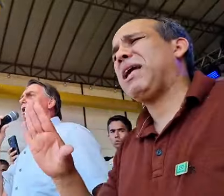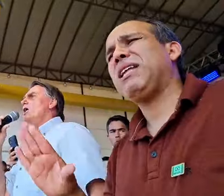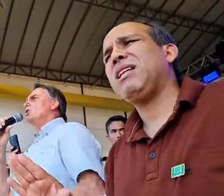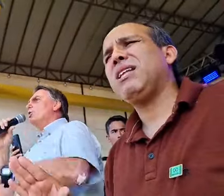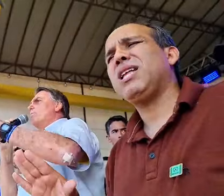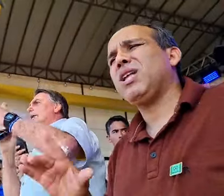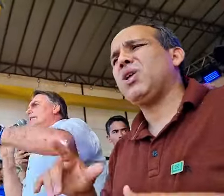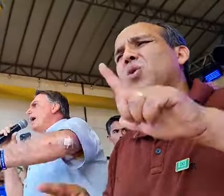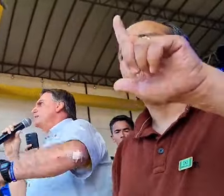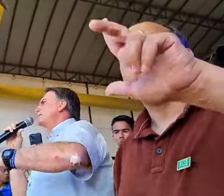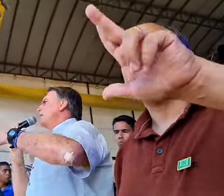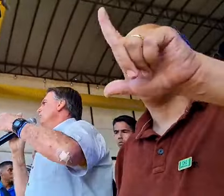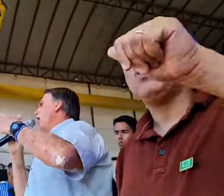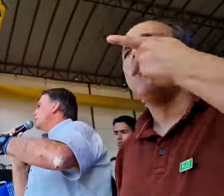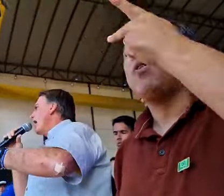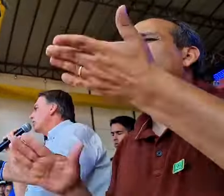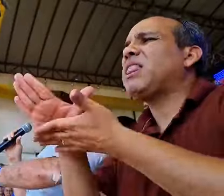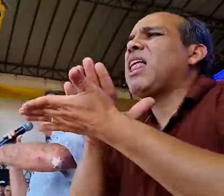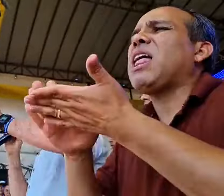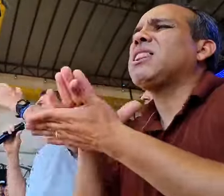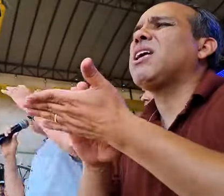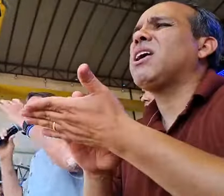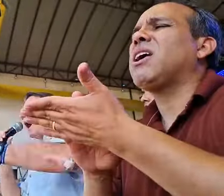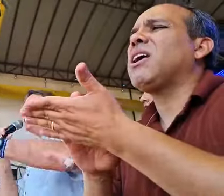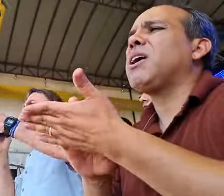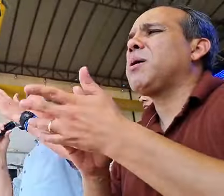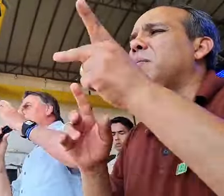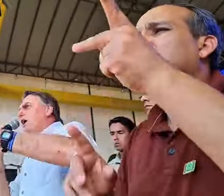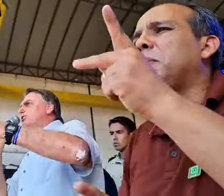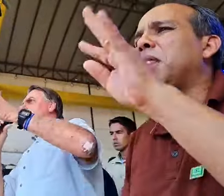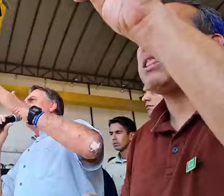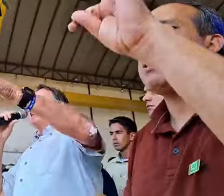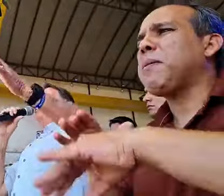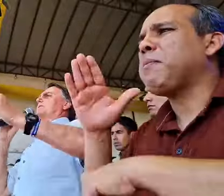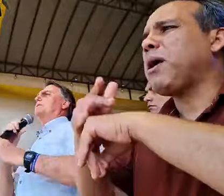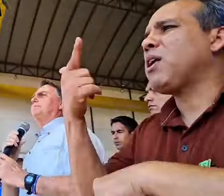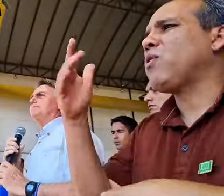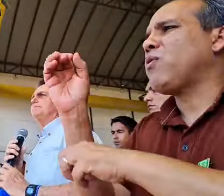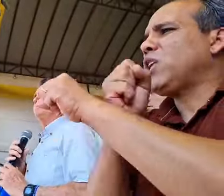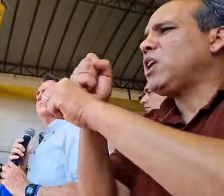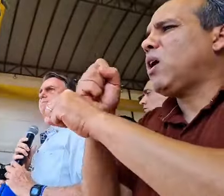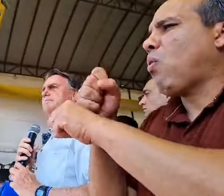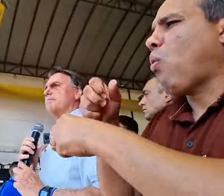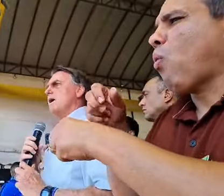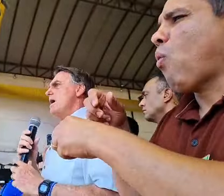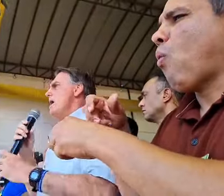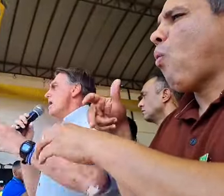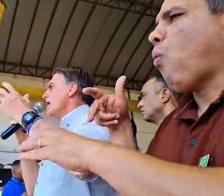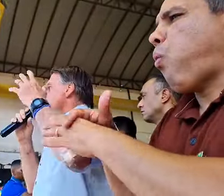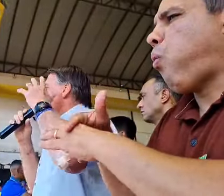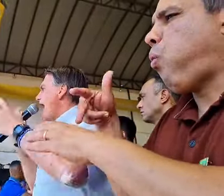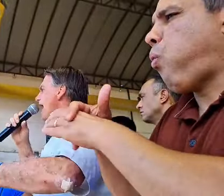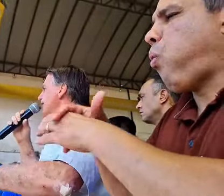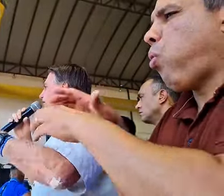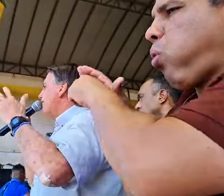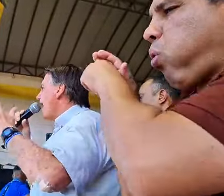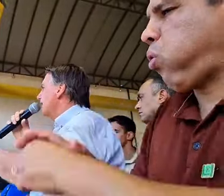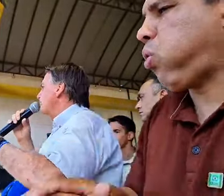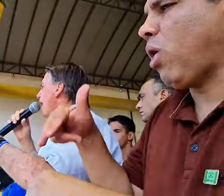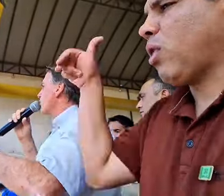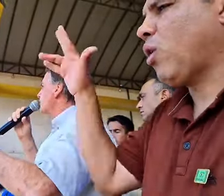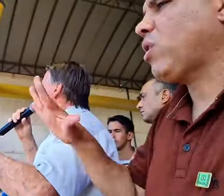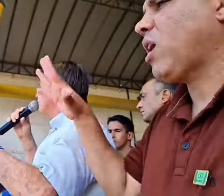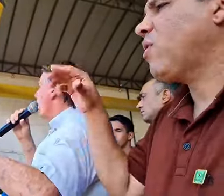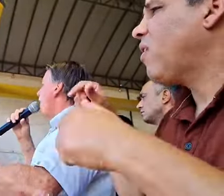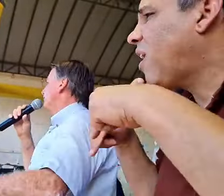fala que o PT está no Nordeste há mais de 20 anos e nada